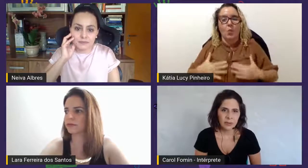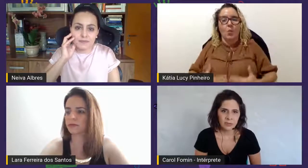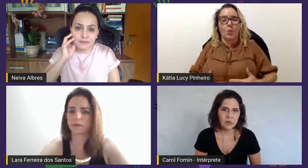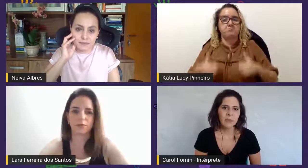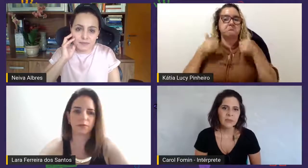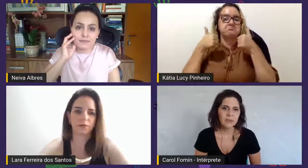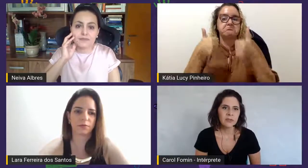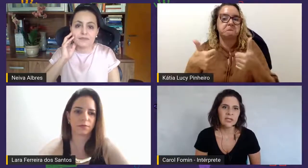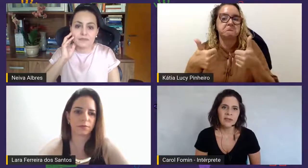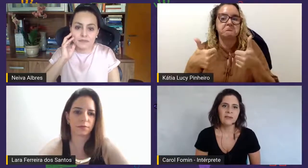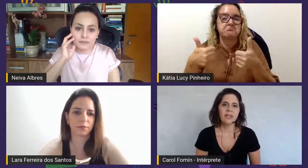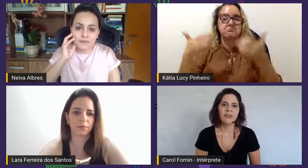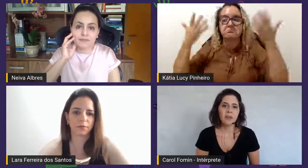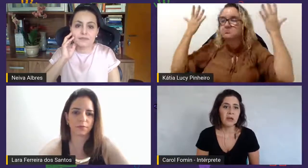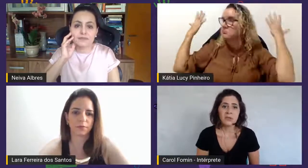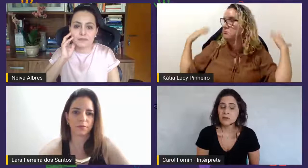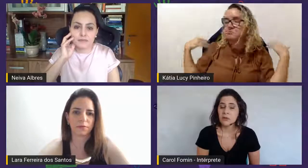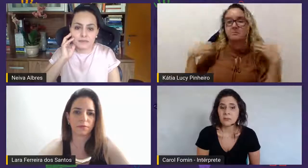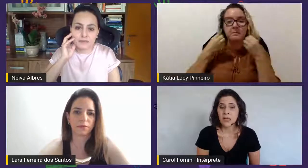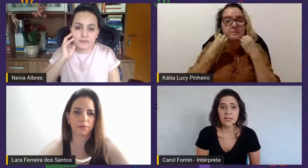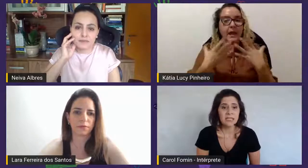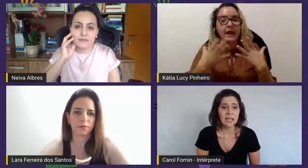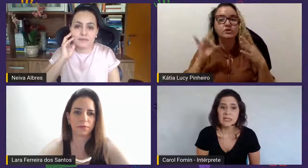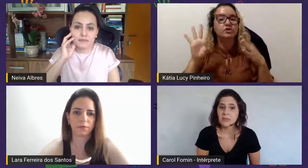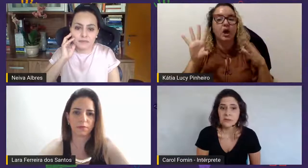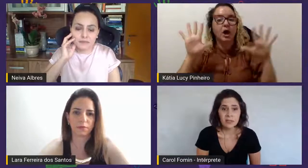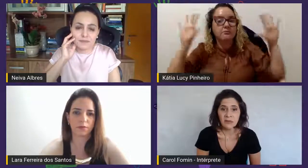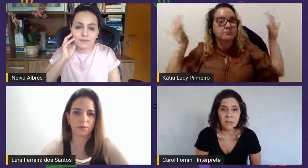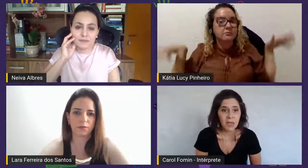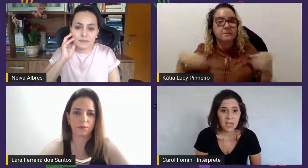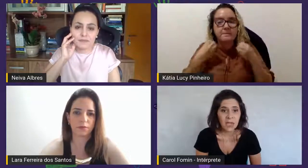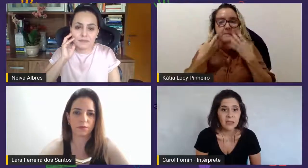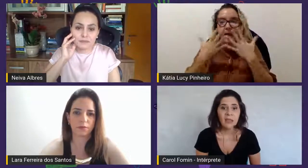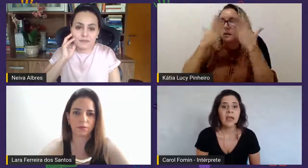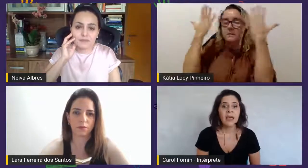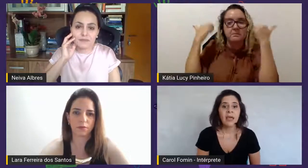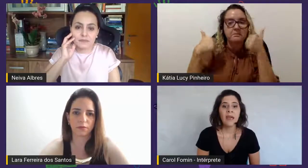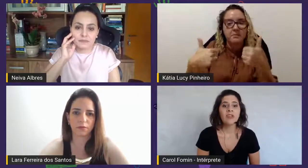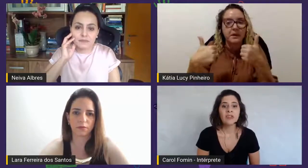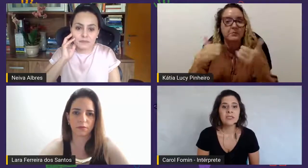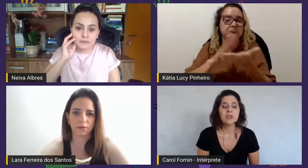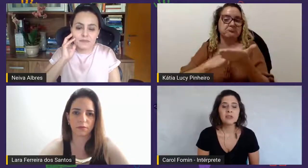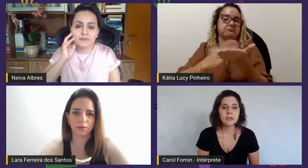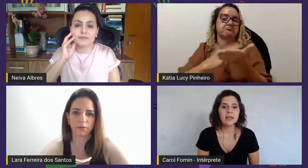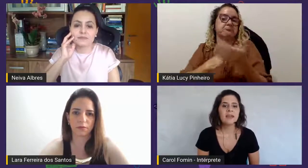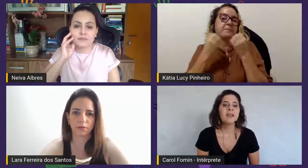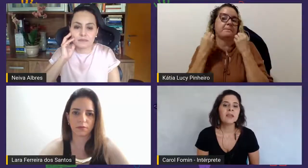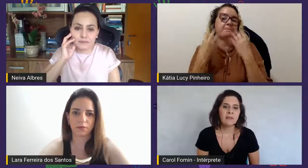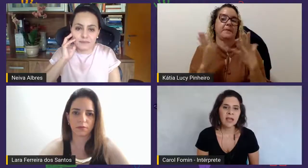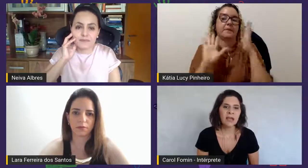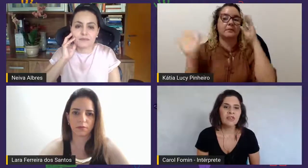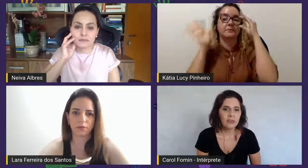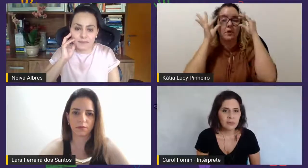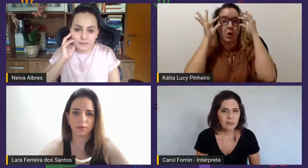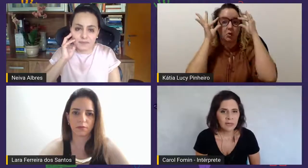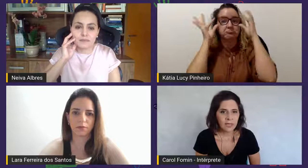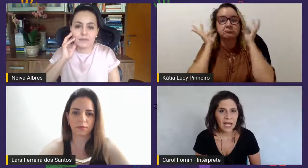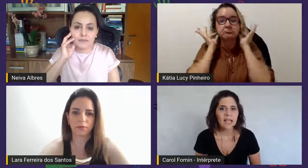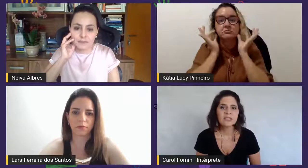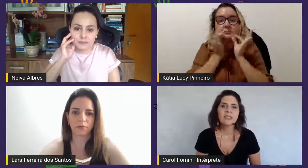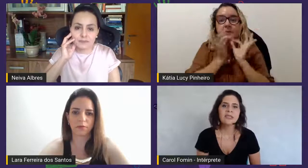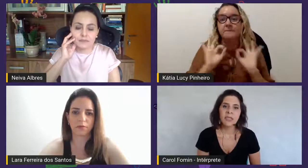dos intérpretes, como a professora Neiva está de rosa, então, se ela sinaliza, eu consigo ver bem. Eu acho que se a gente consegue garantir